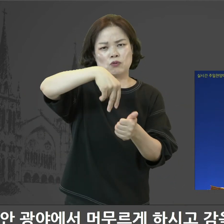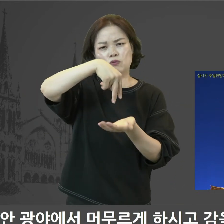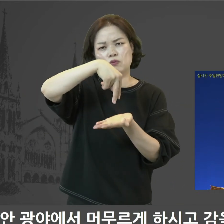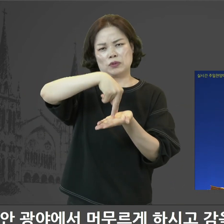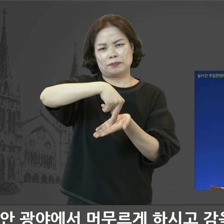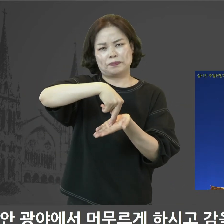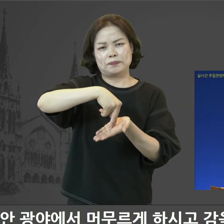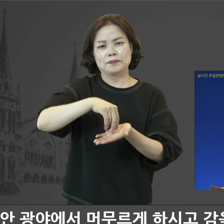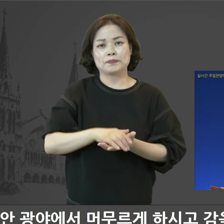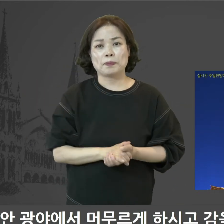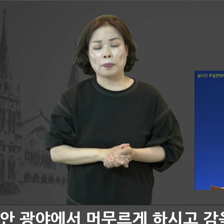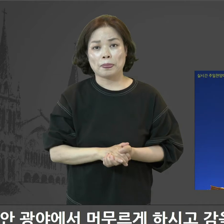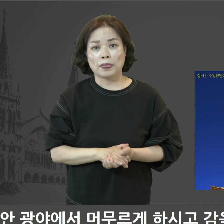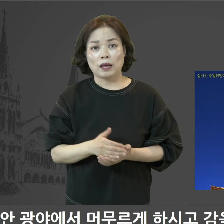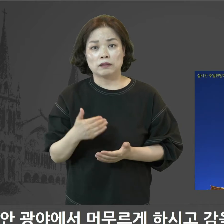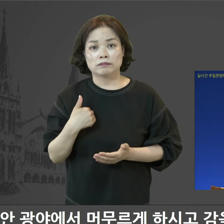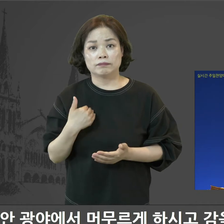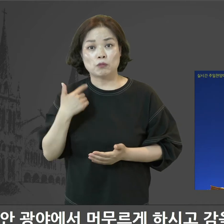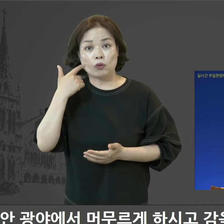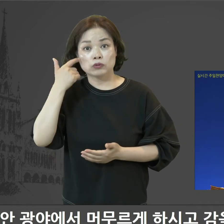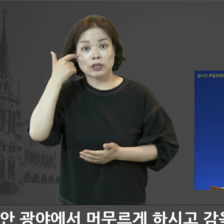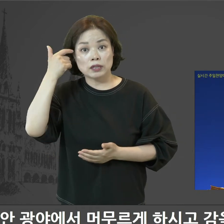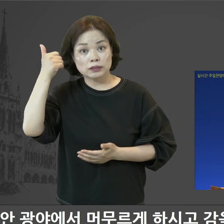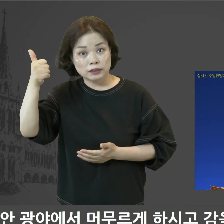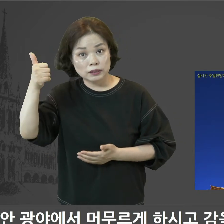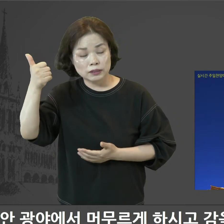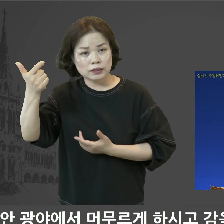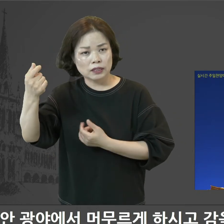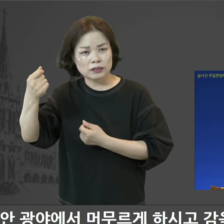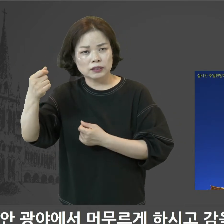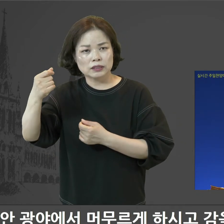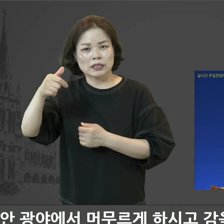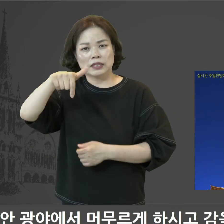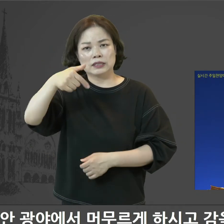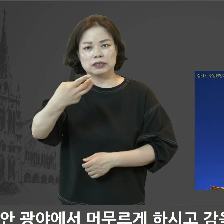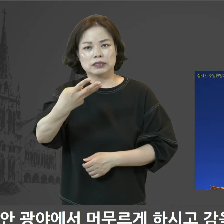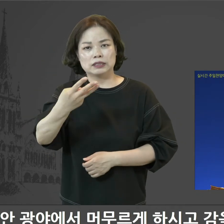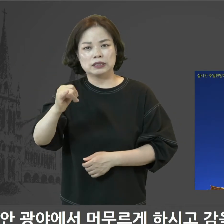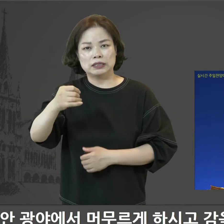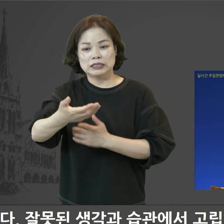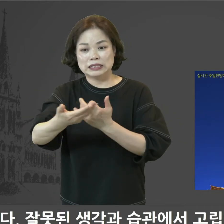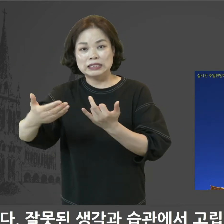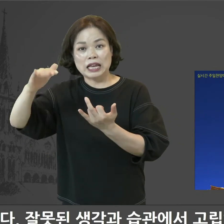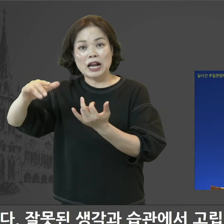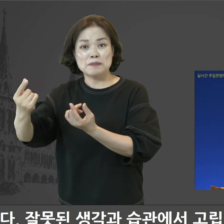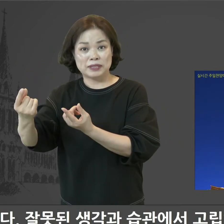거죠. 저에게도 이 그리시네가와 같은 시간이 있었습니다.